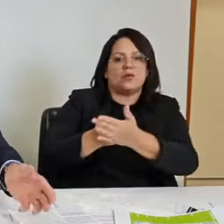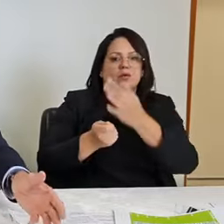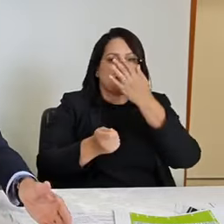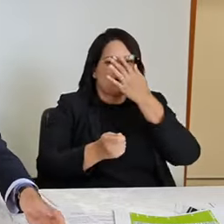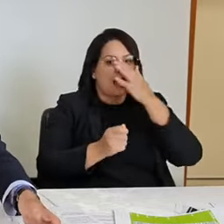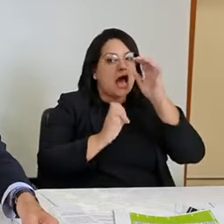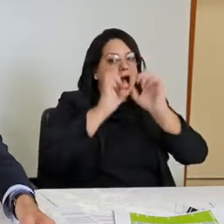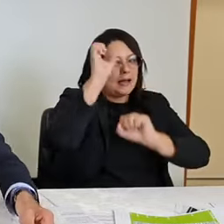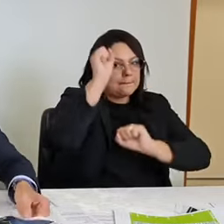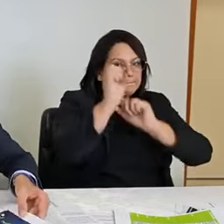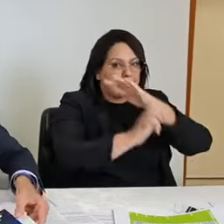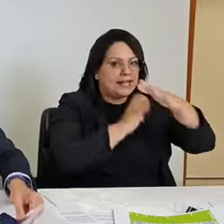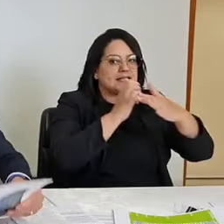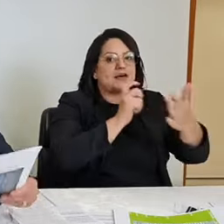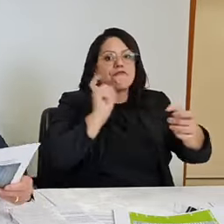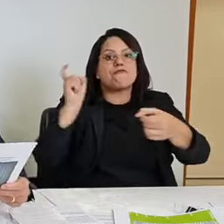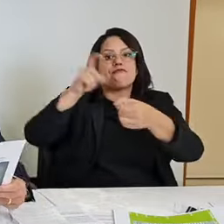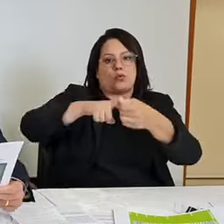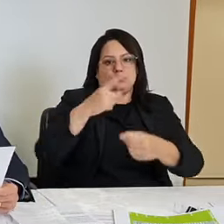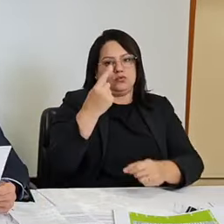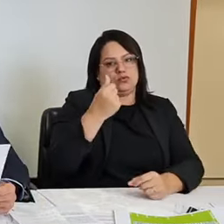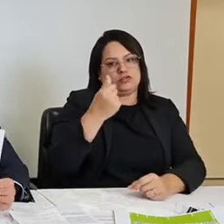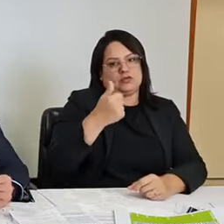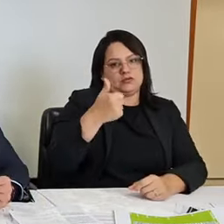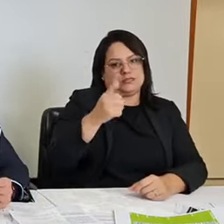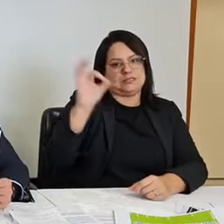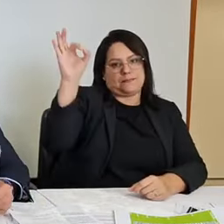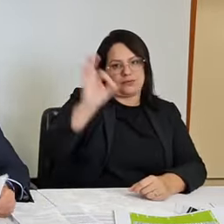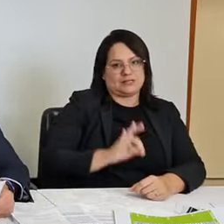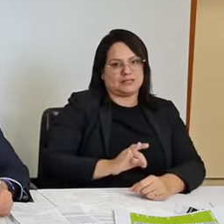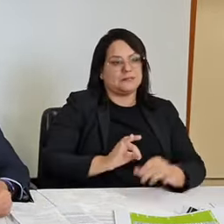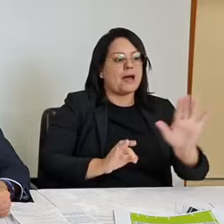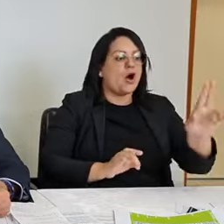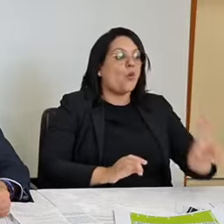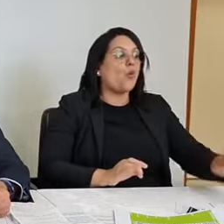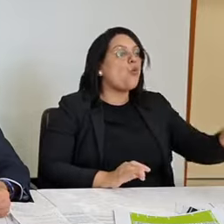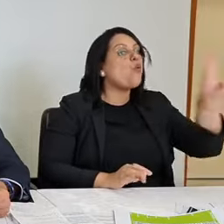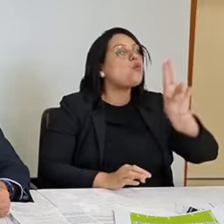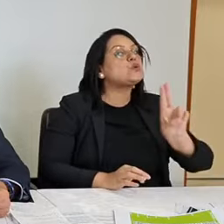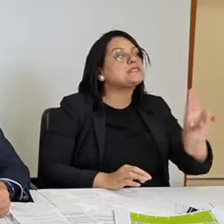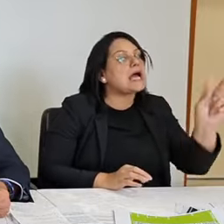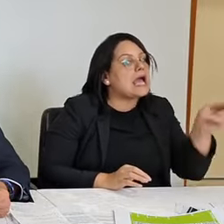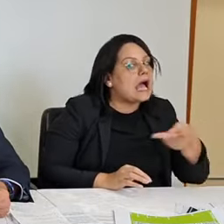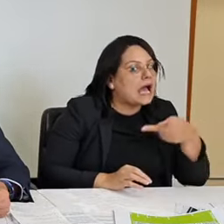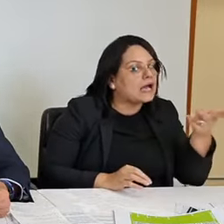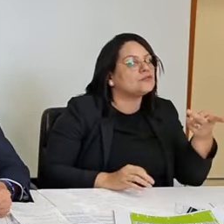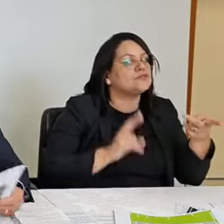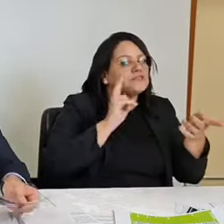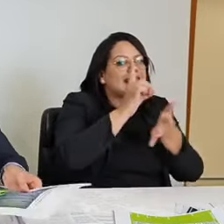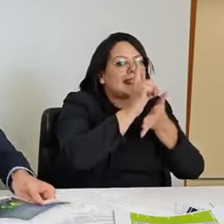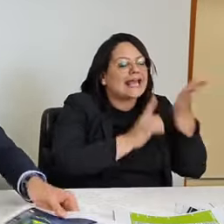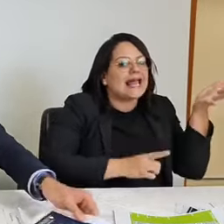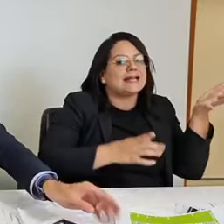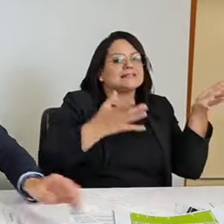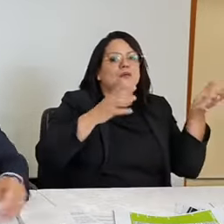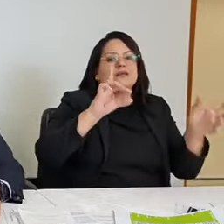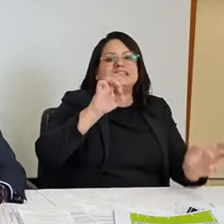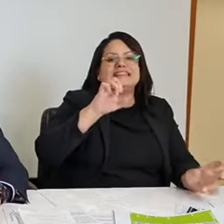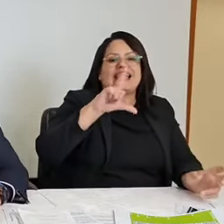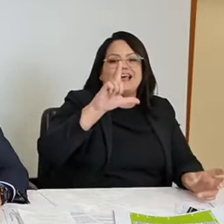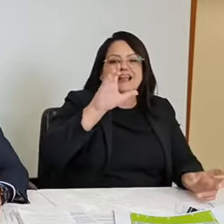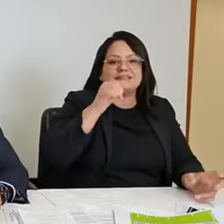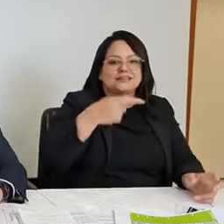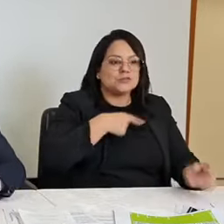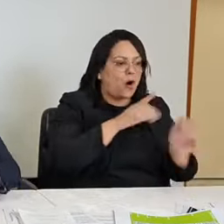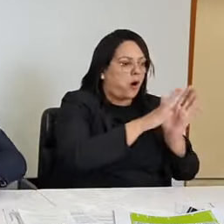retornaram 100% do dinheiro para o banco, mas houve mau uso de recurso público, isso declarado em delações, enfim, afirmações em público do que